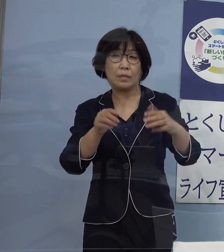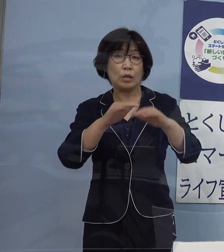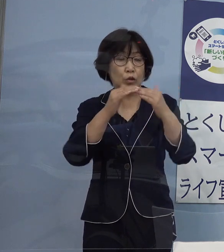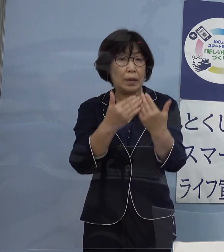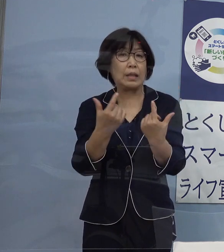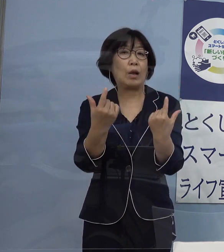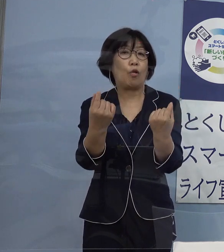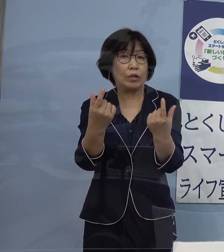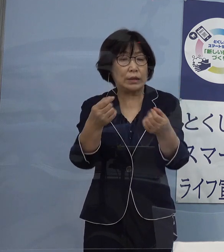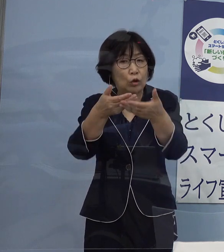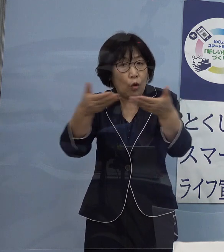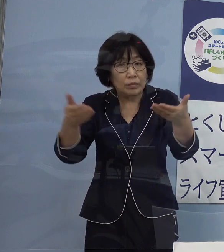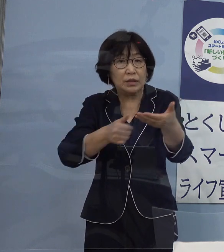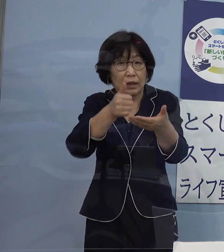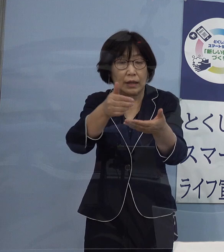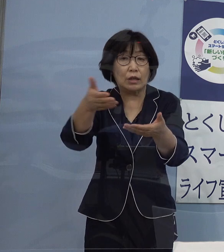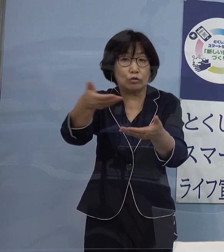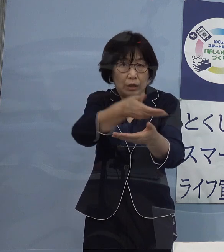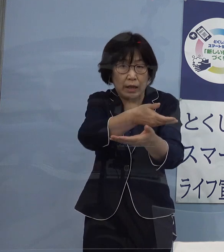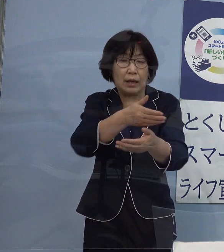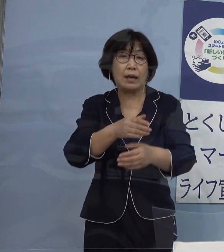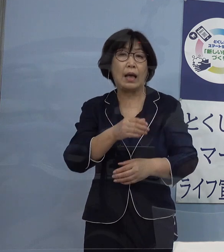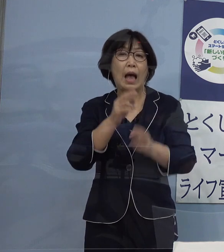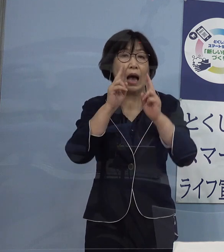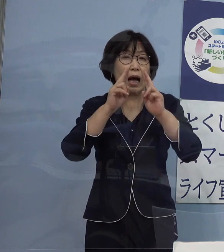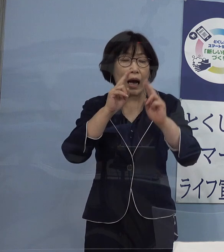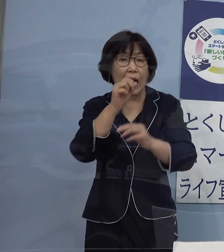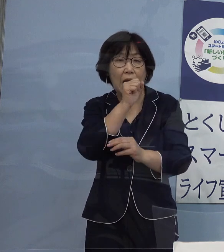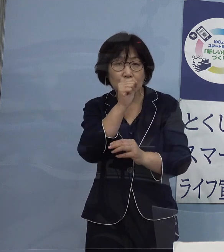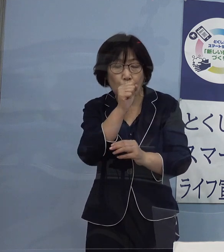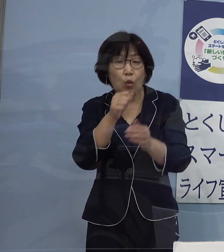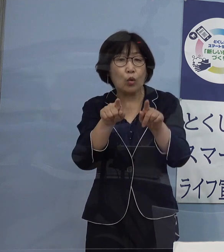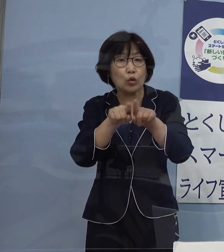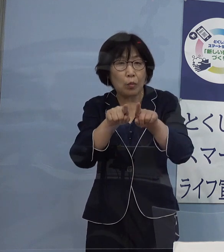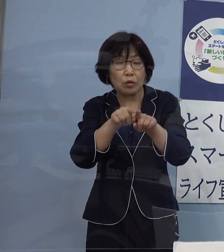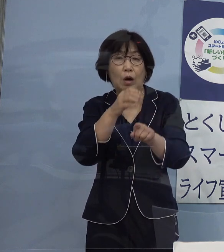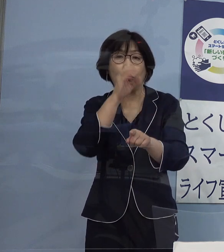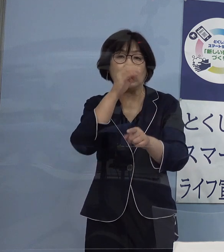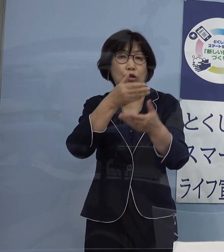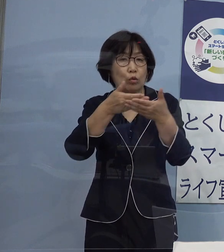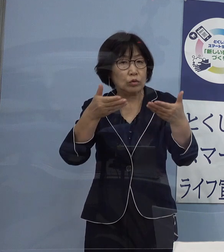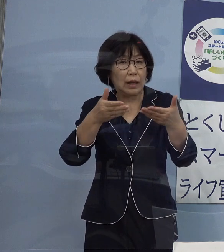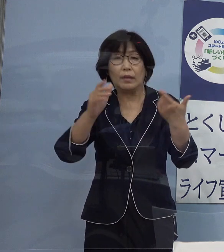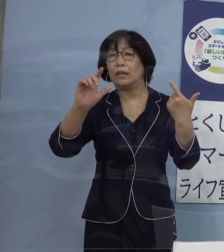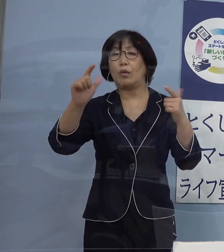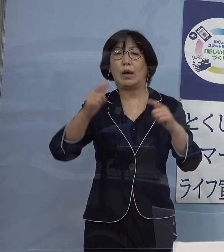これは一緒の店ですが、過小を伴う飲食店ではない。はい。